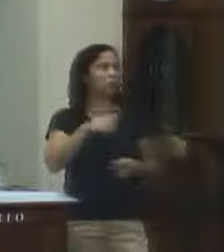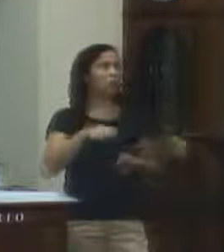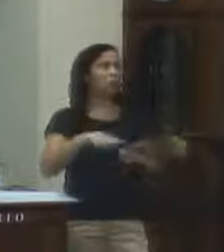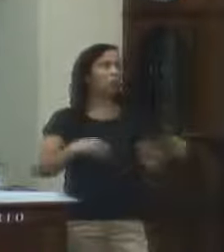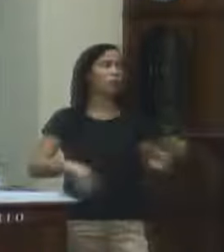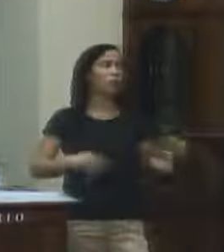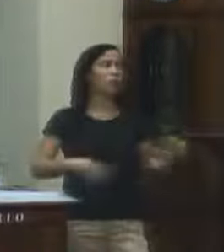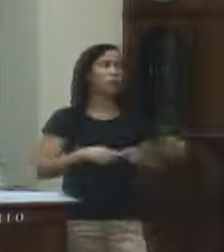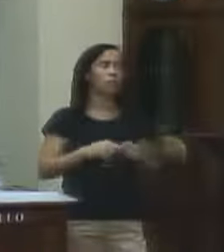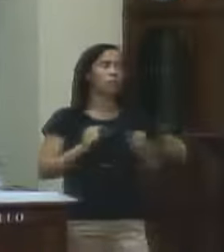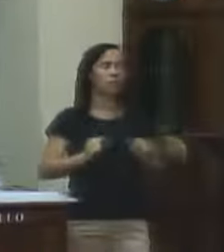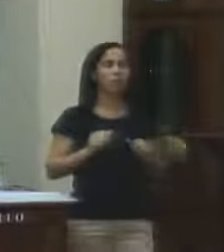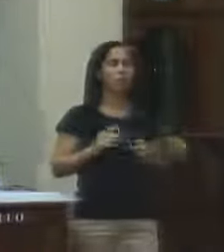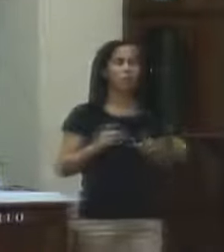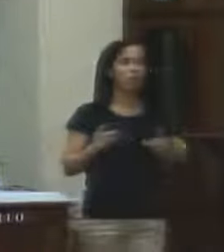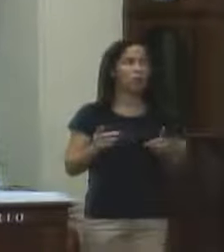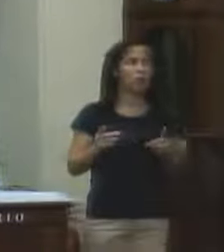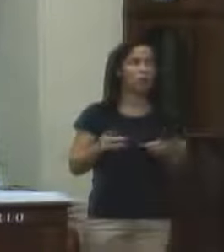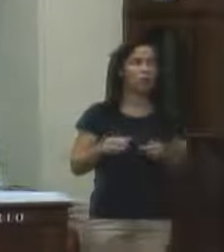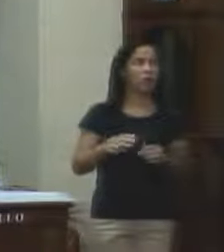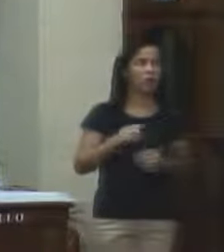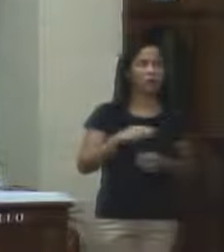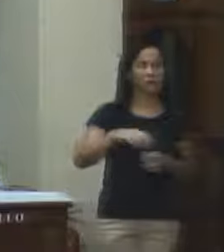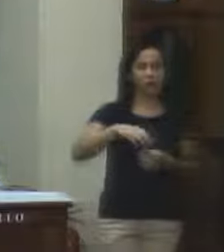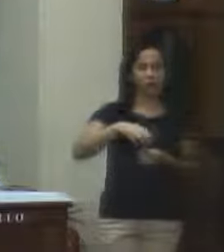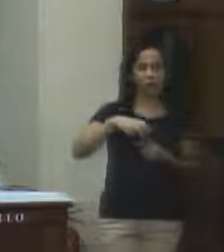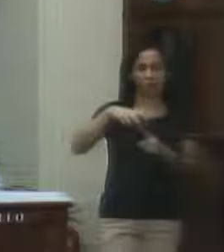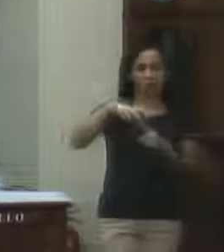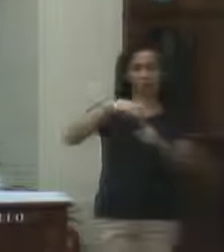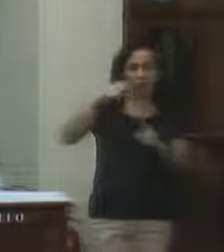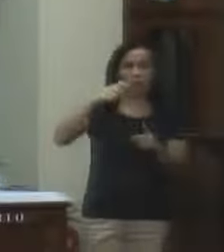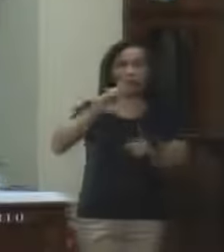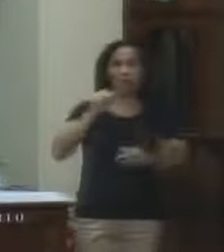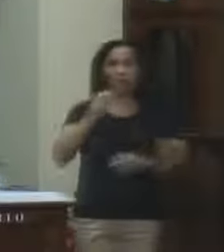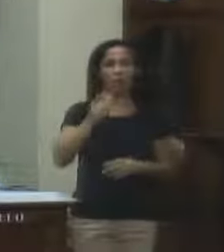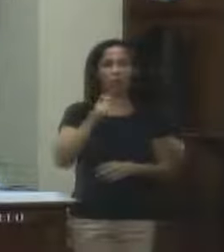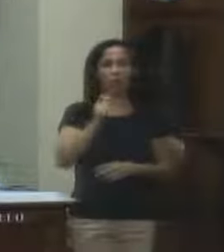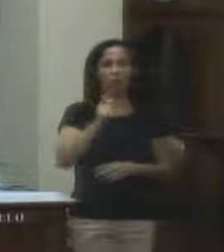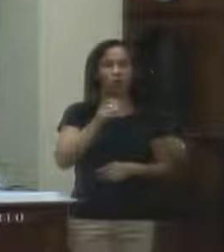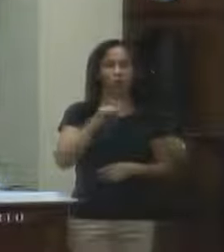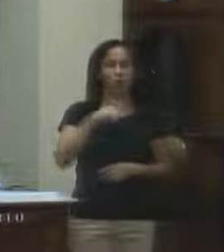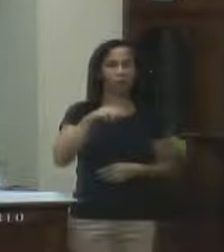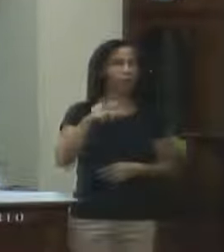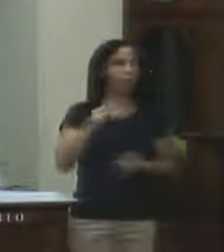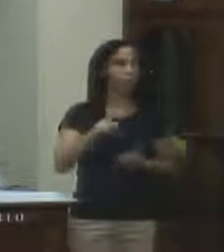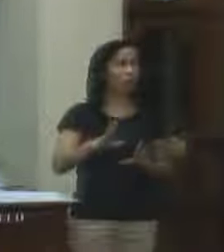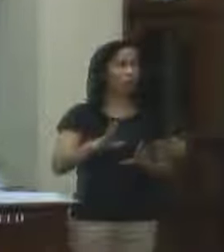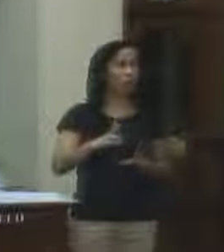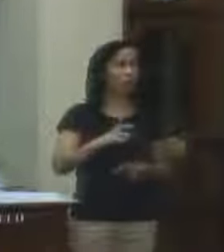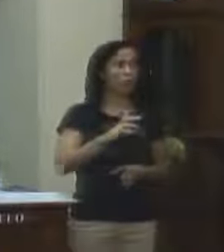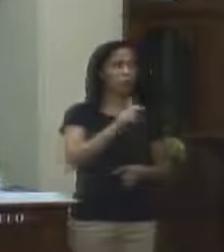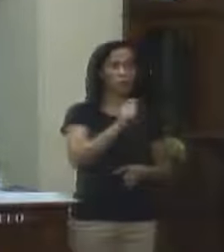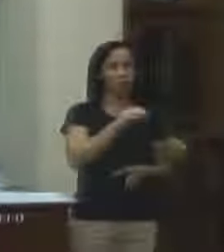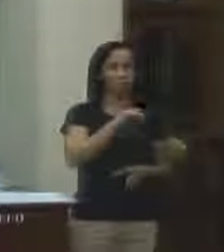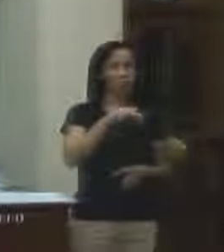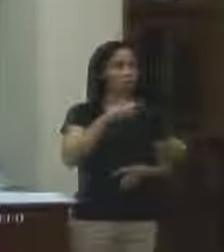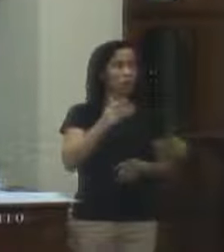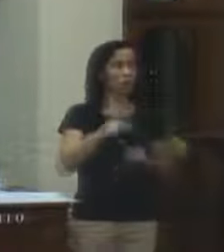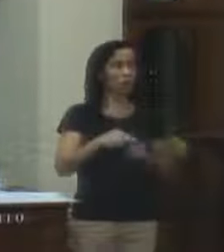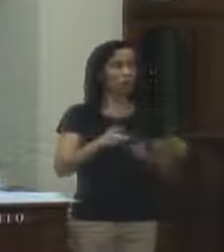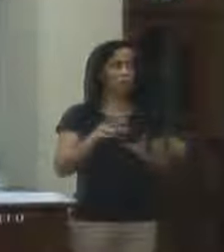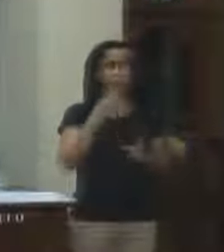para saber se podia vender garrafa ou latinha. Foi explicado que era para vender latinha e não